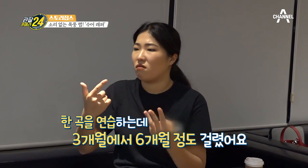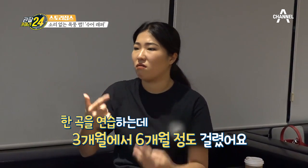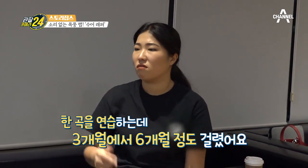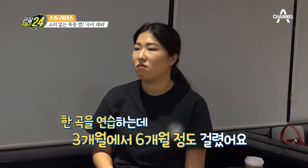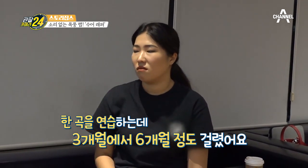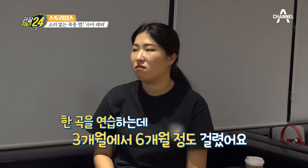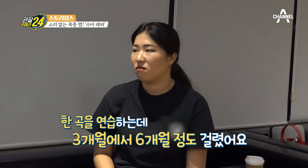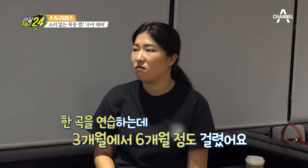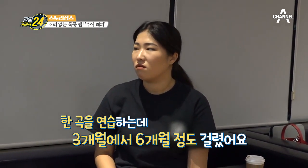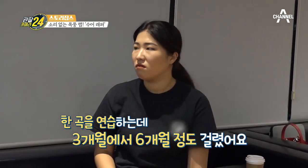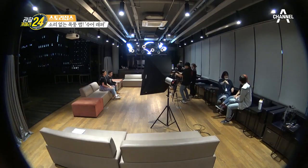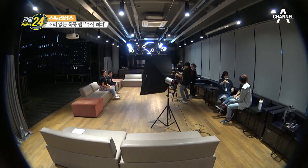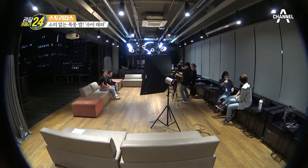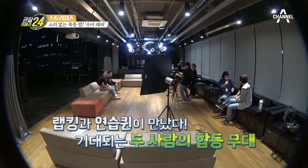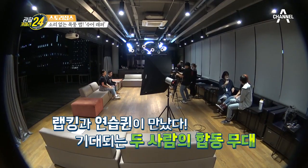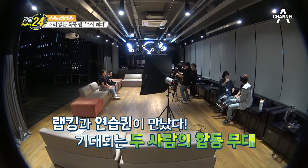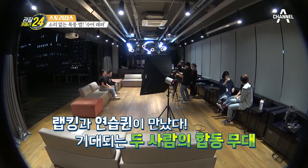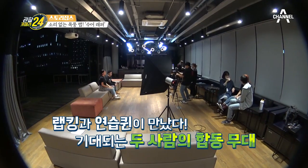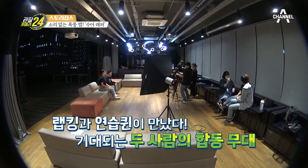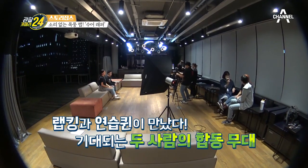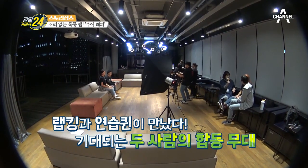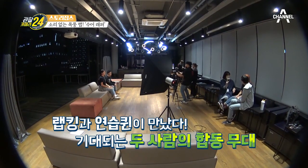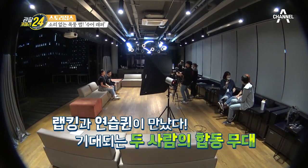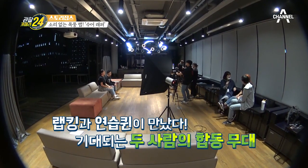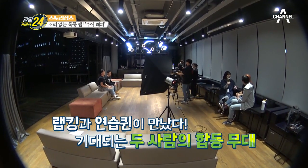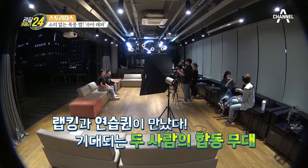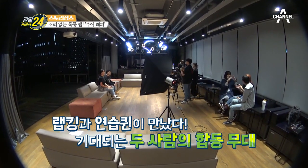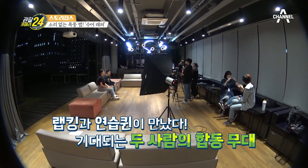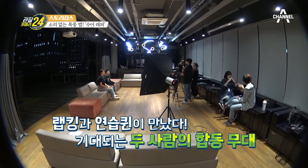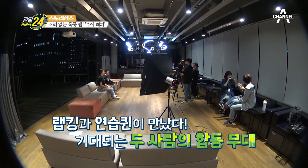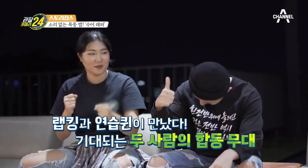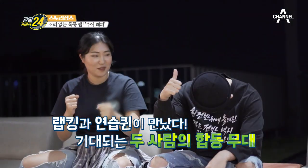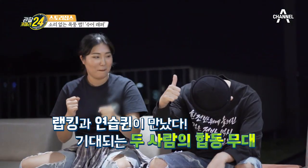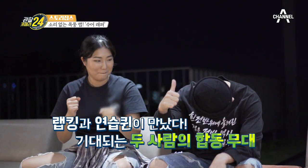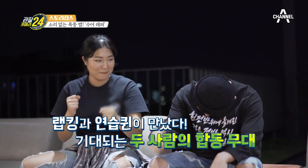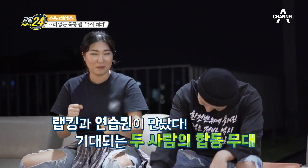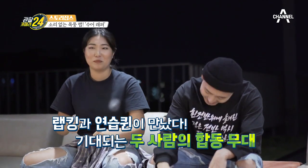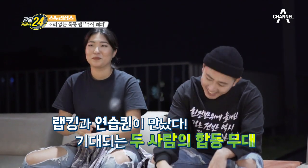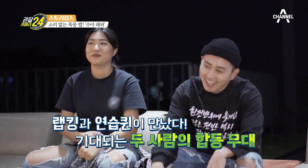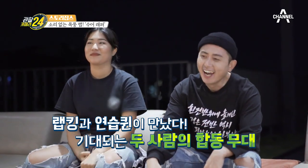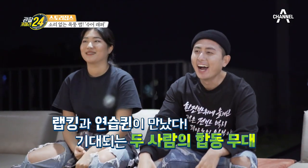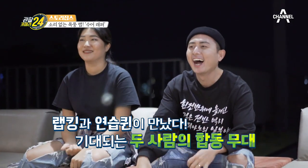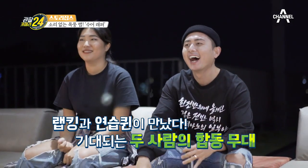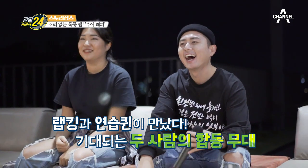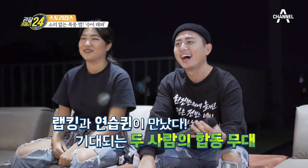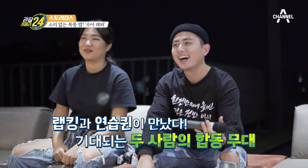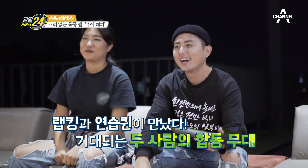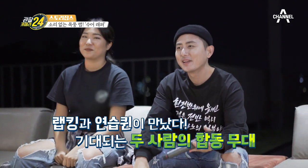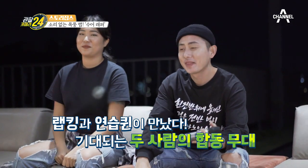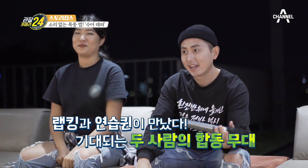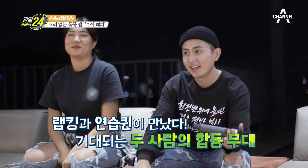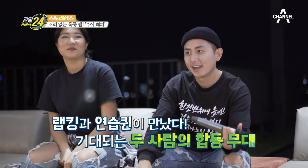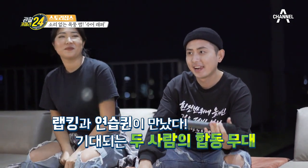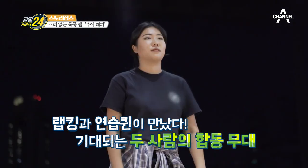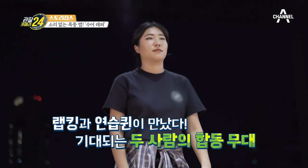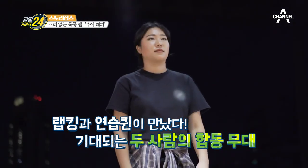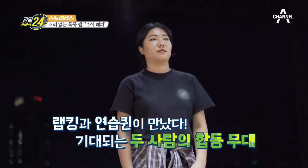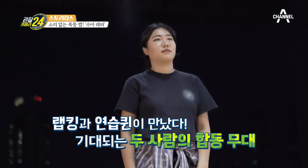내게 인사를. 그렇게 열심히 연습한 곡 우리가 안 볼 수 없겠죠? 관찰이